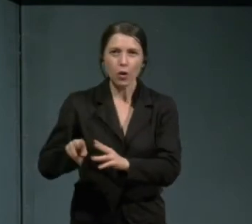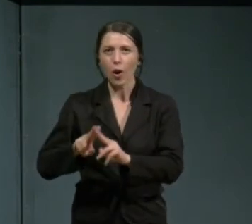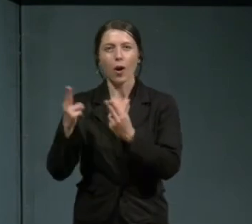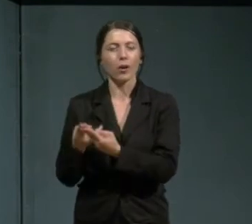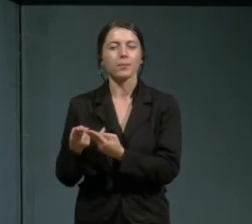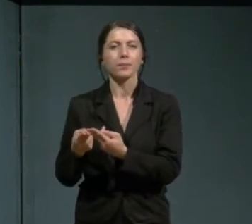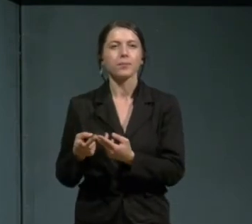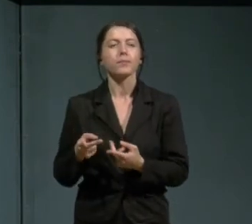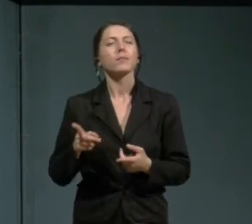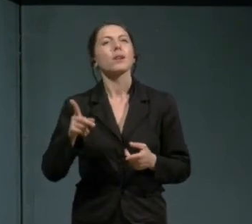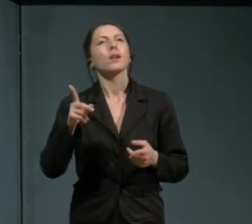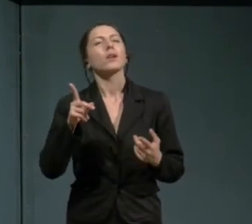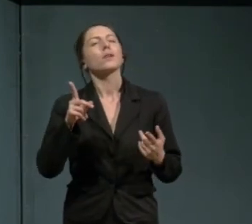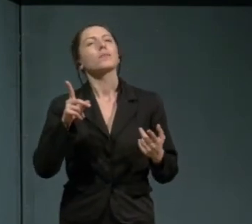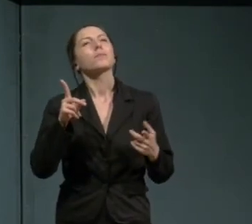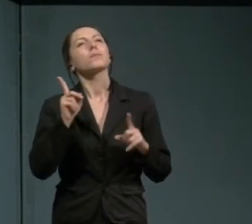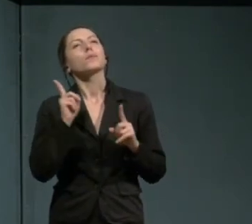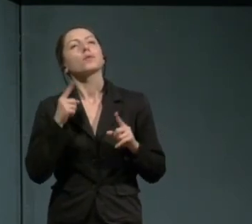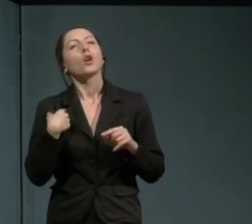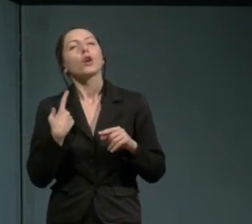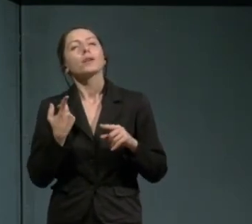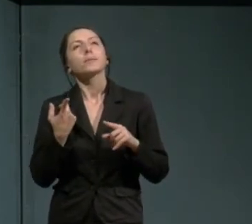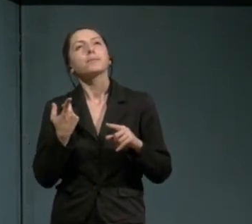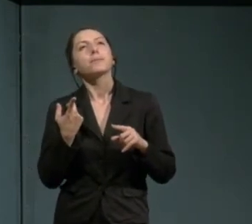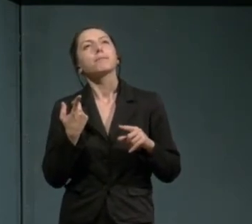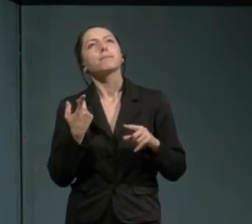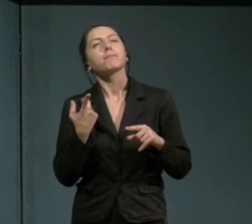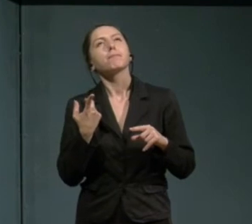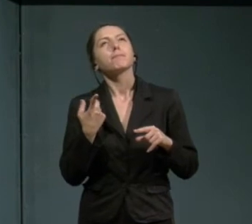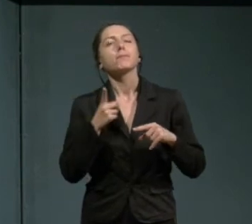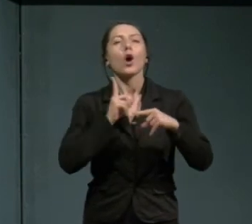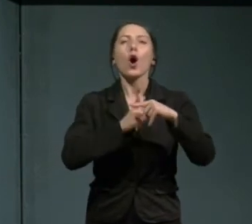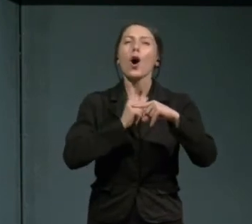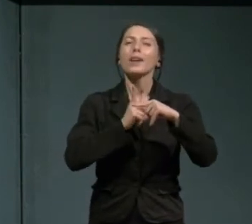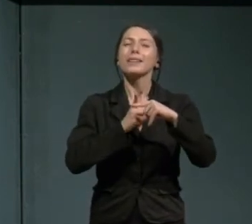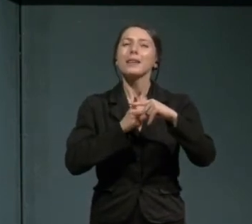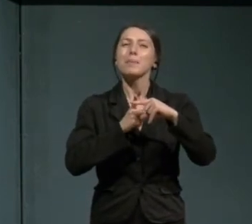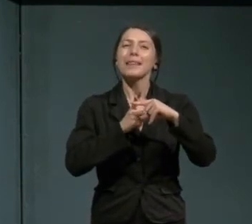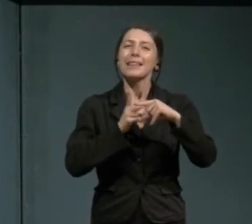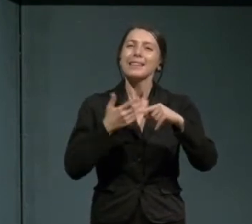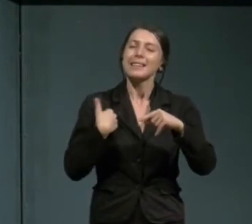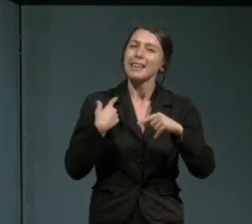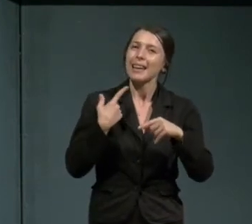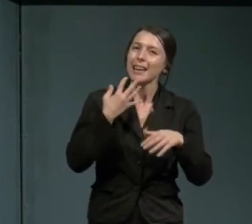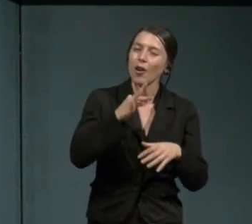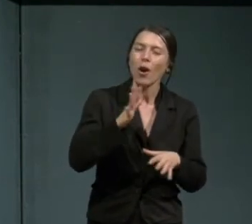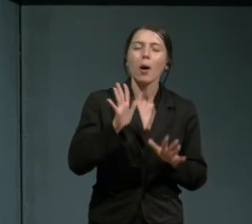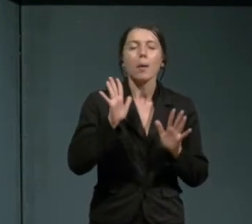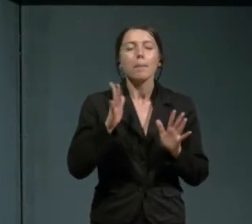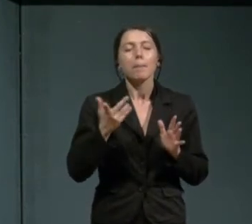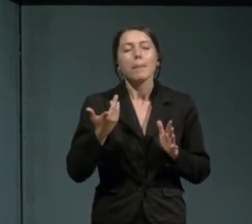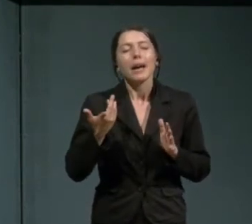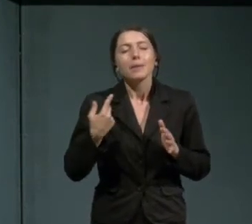non dico che sia ottimistica come presa di parola ma è secondo me è